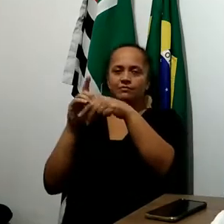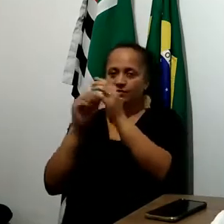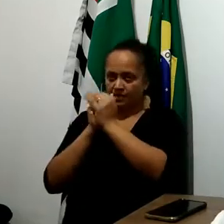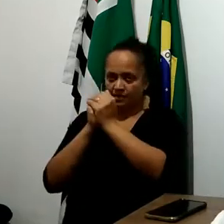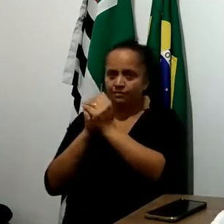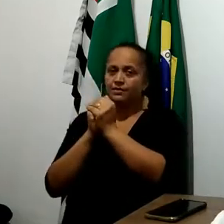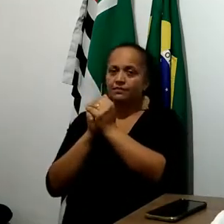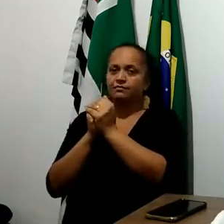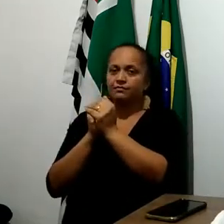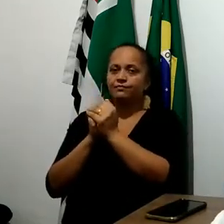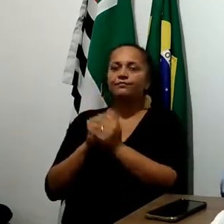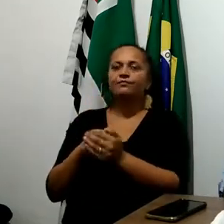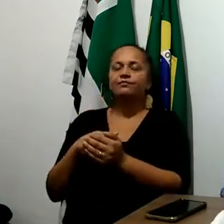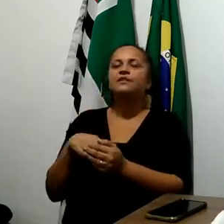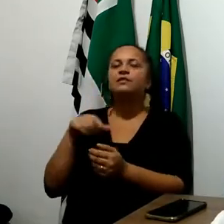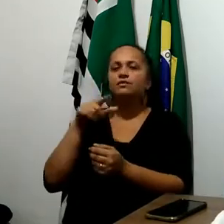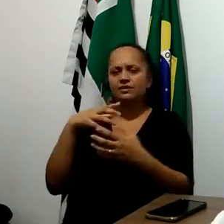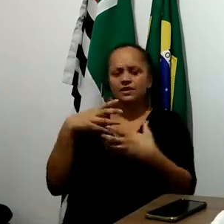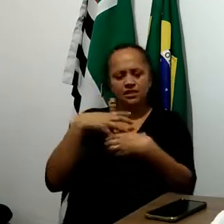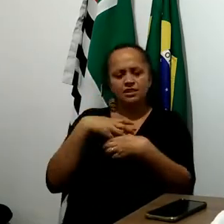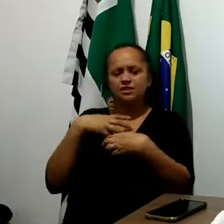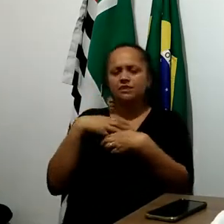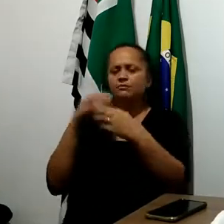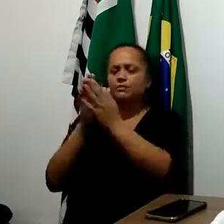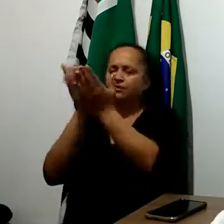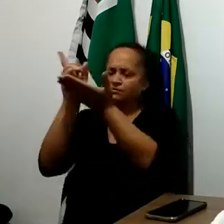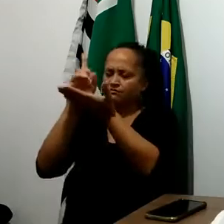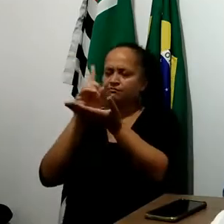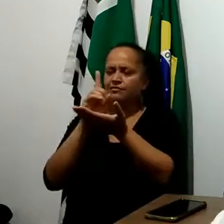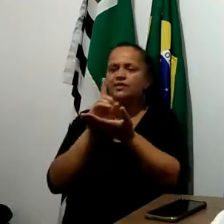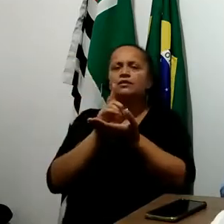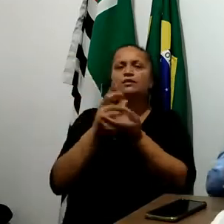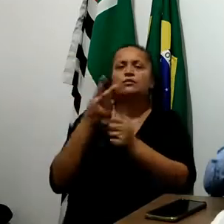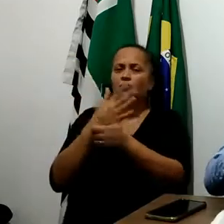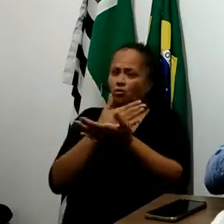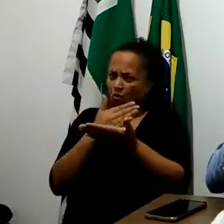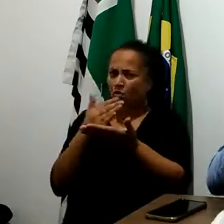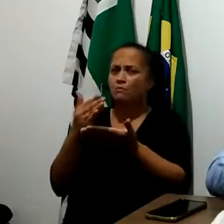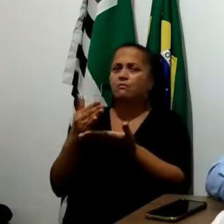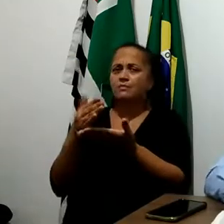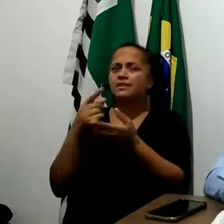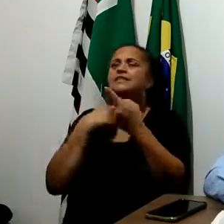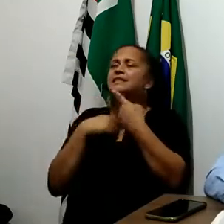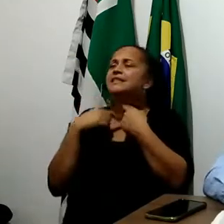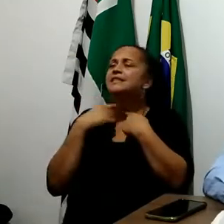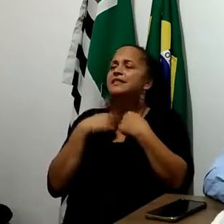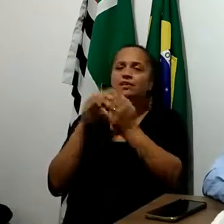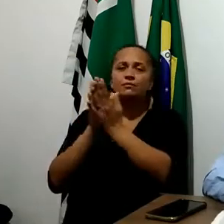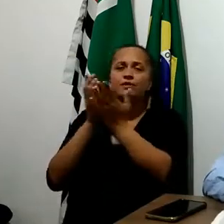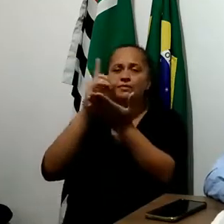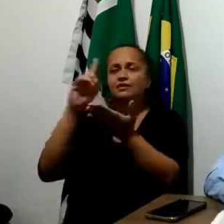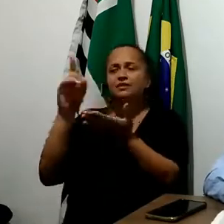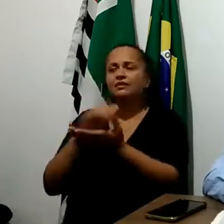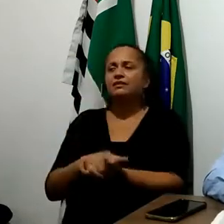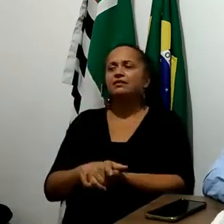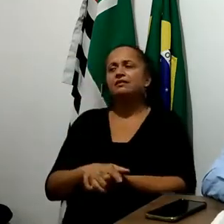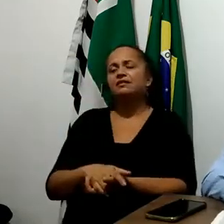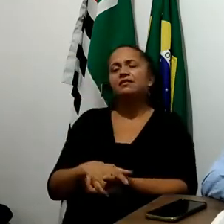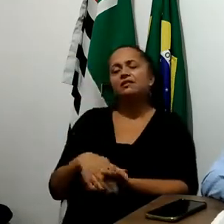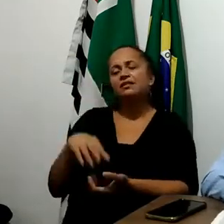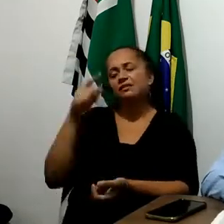encha dessa verdade. Se cerque dessa verdade. Começa a, em vez de ficar, não sei,